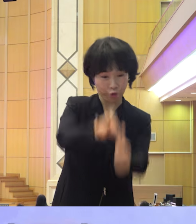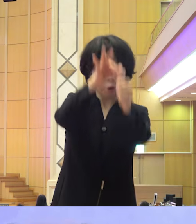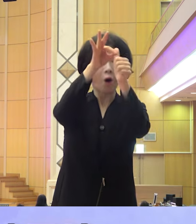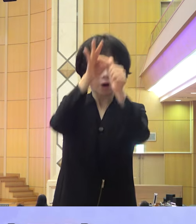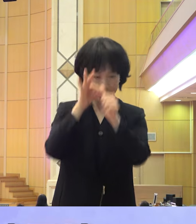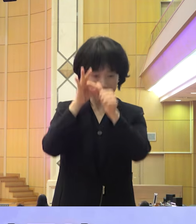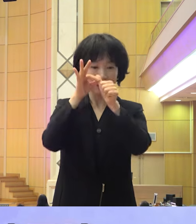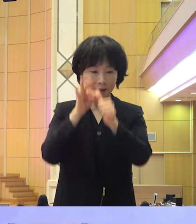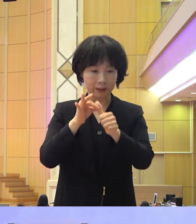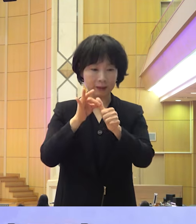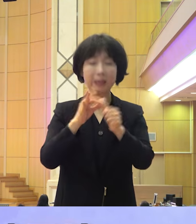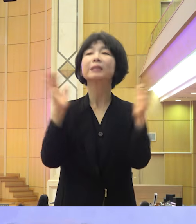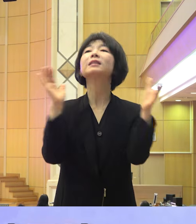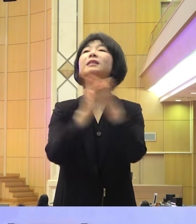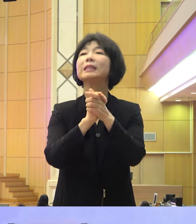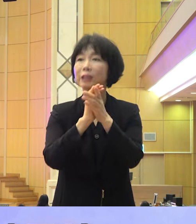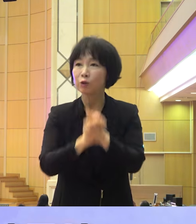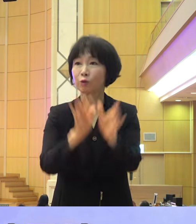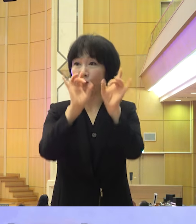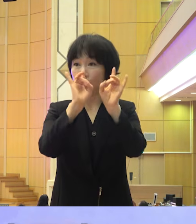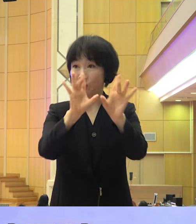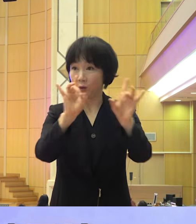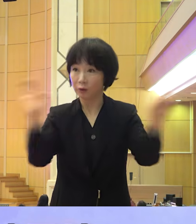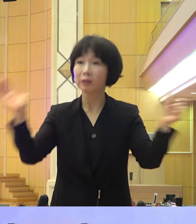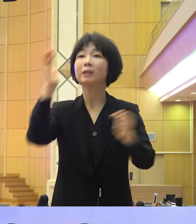생명을 구원한 친구들